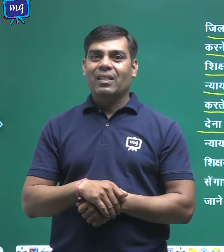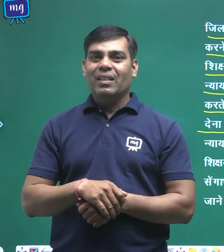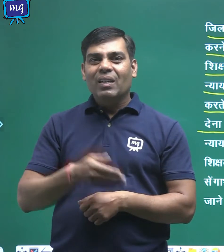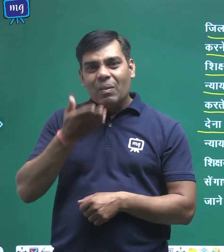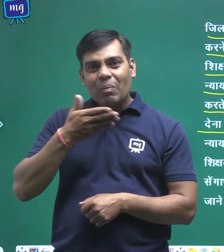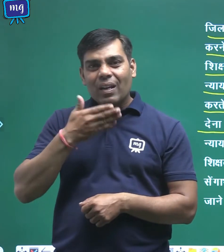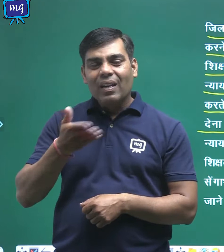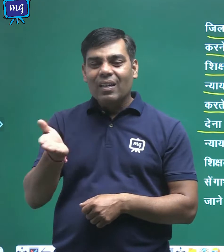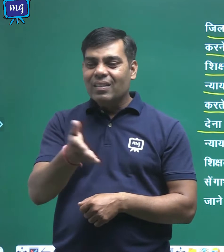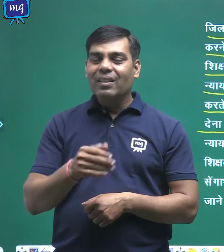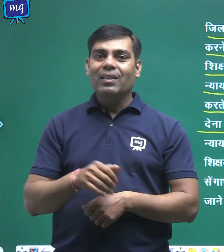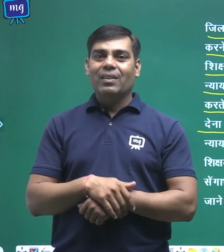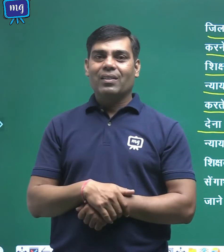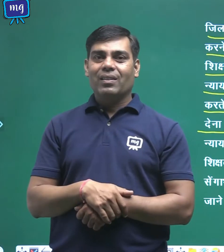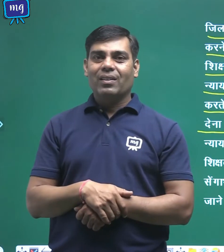देना चाहते हैं।